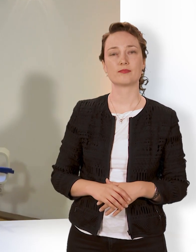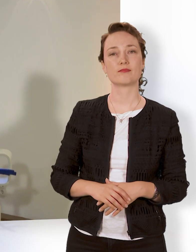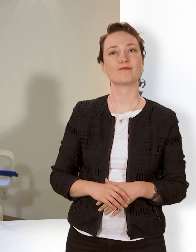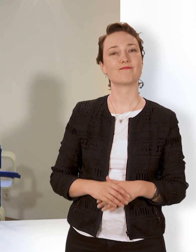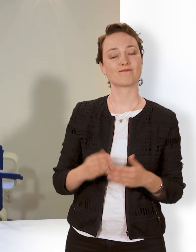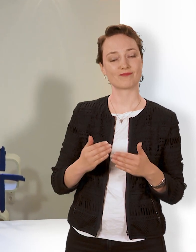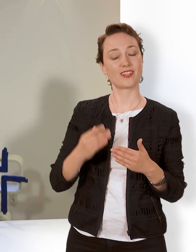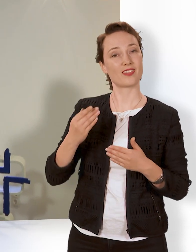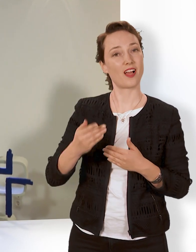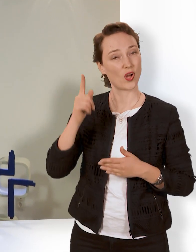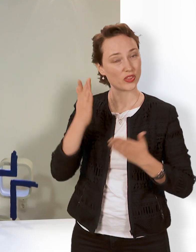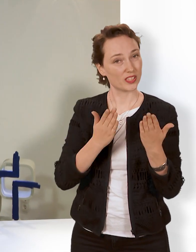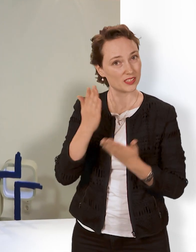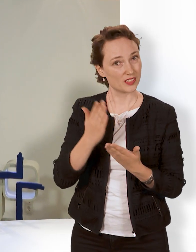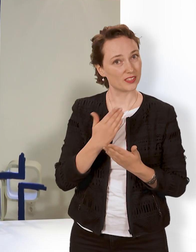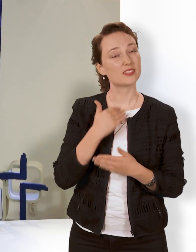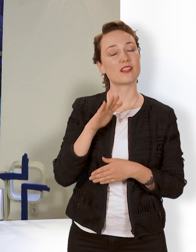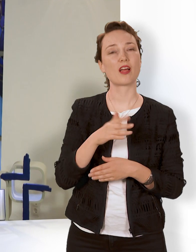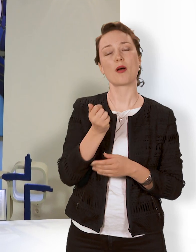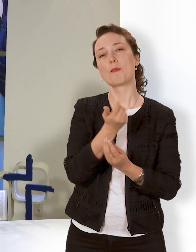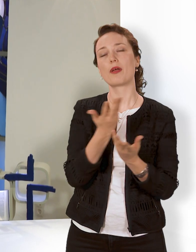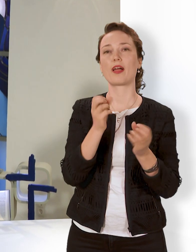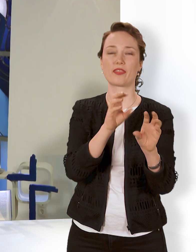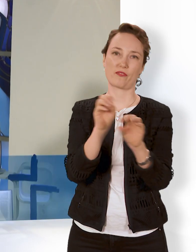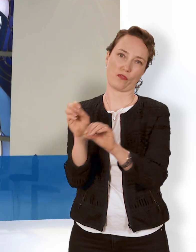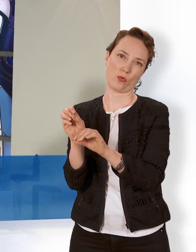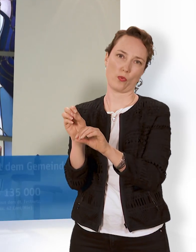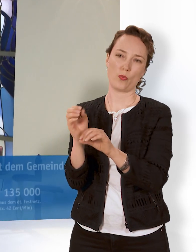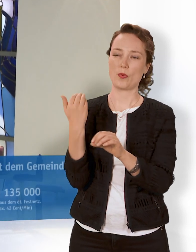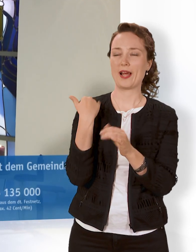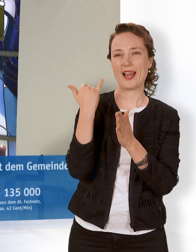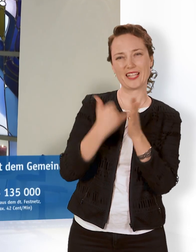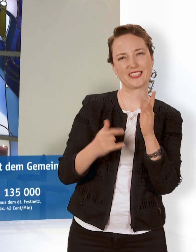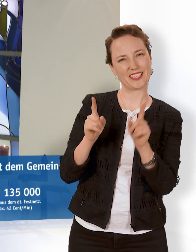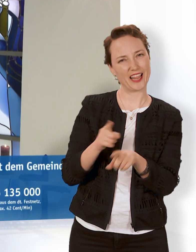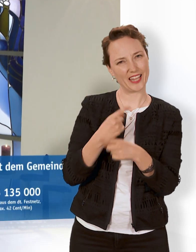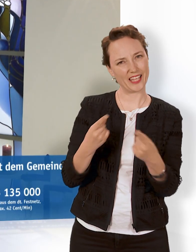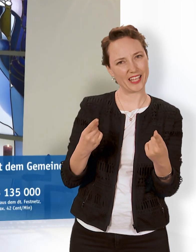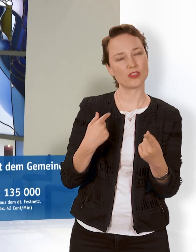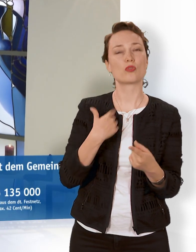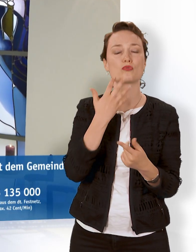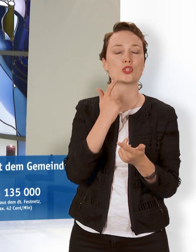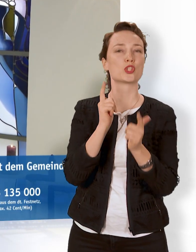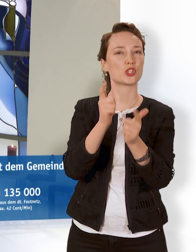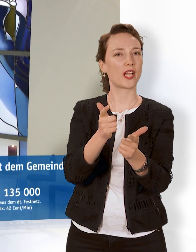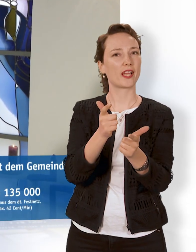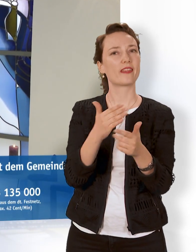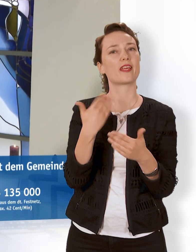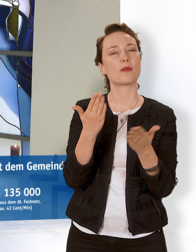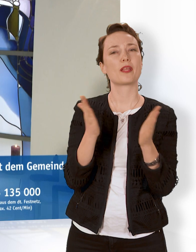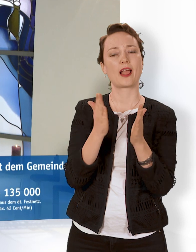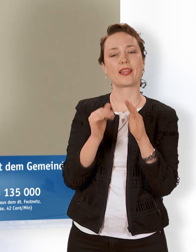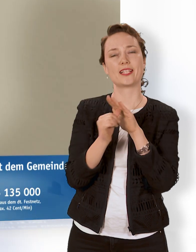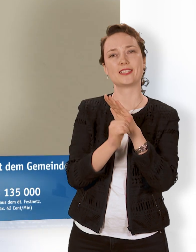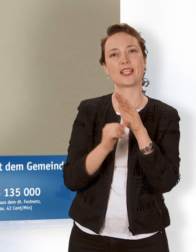Nach dem Gottesdienst habe ich für Sie noch folgende Informationen. Das Lied, das wir gerade zum Schluss gesungen haben, möchten wir Ihnen gerne schenken als kleine CD-Card